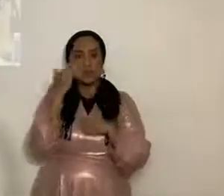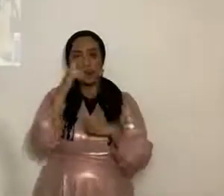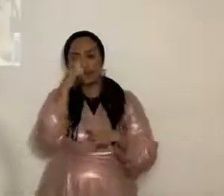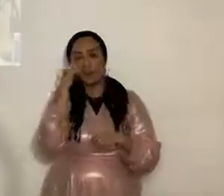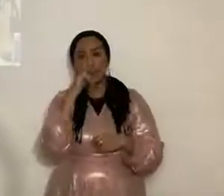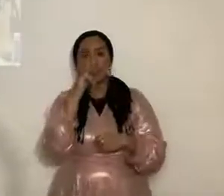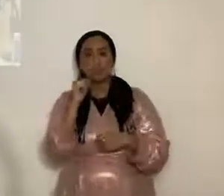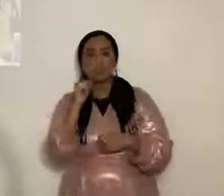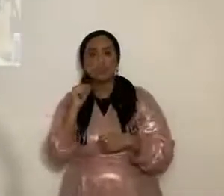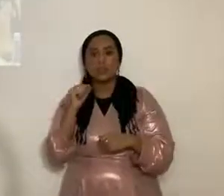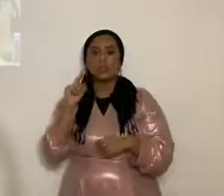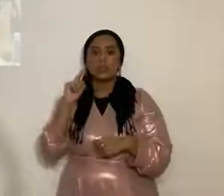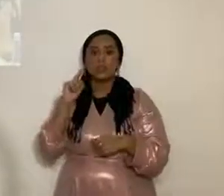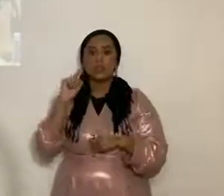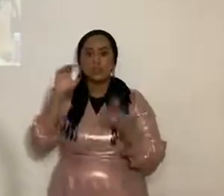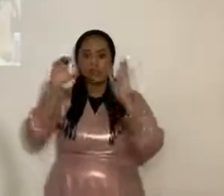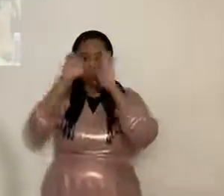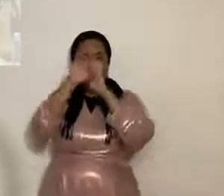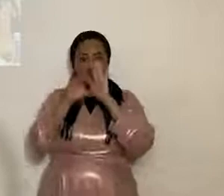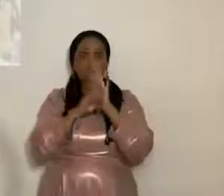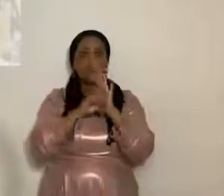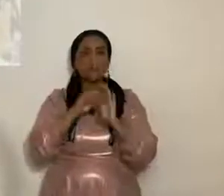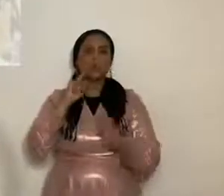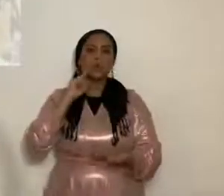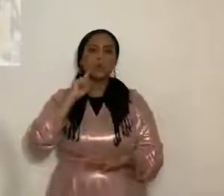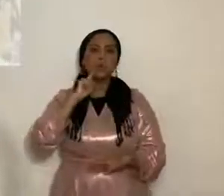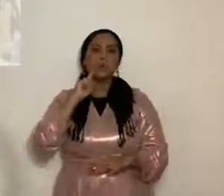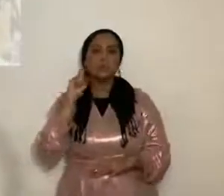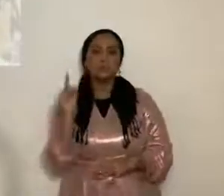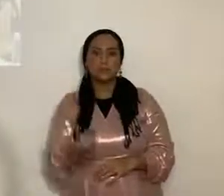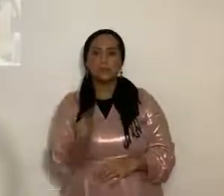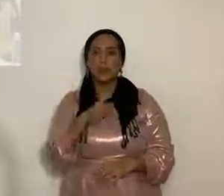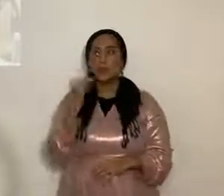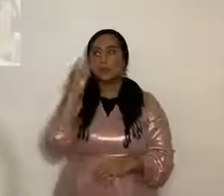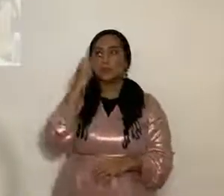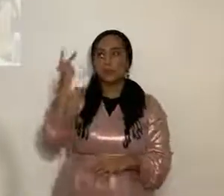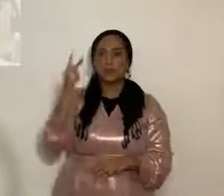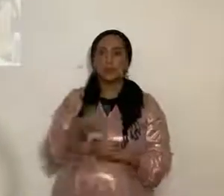un pacto, señal y mandamiento.